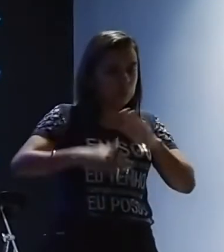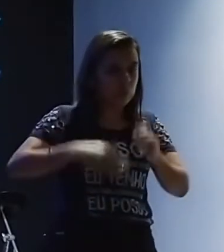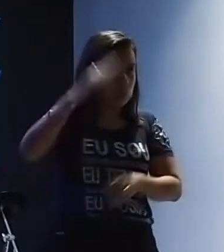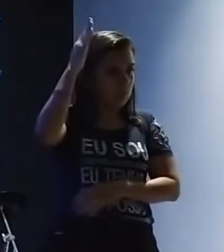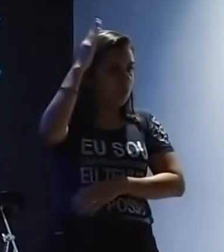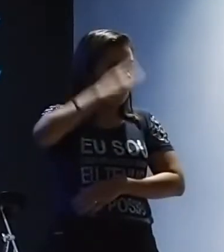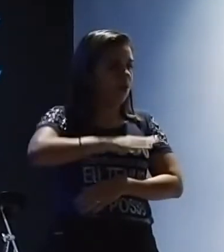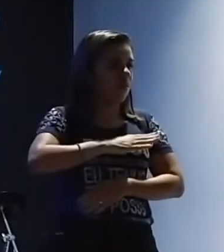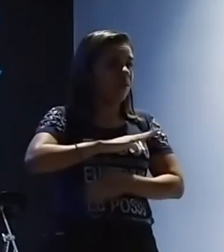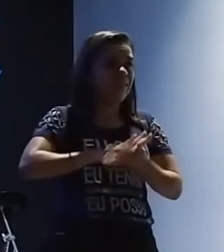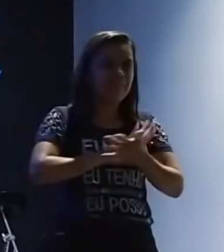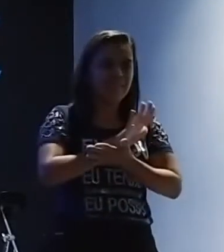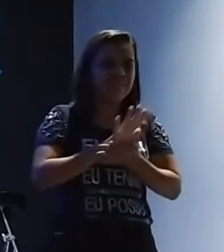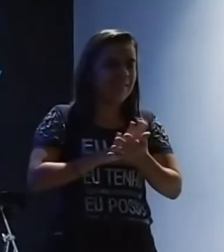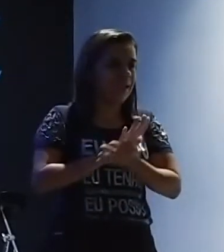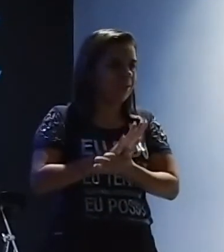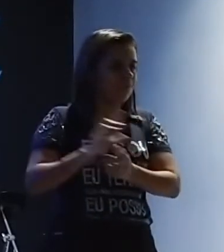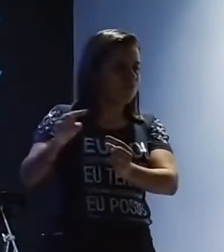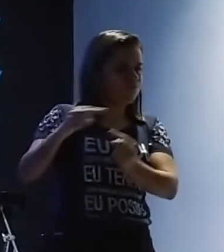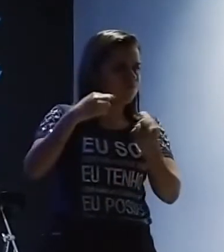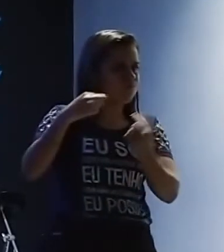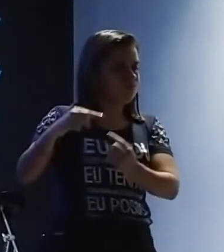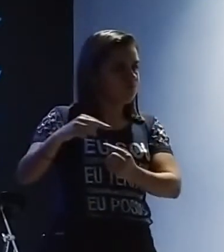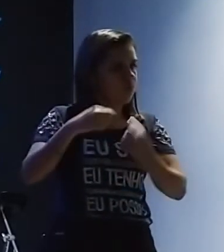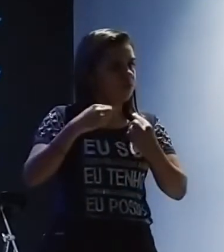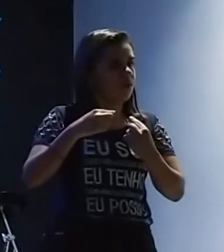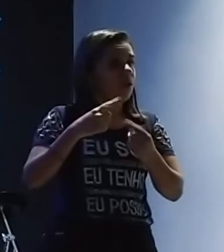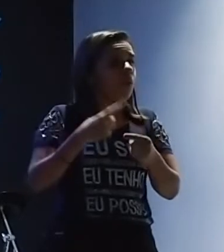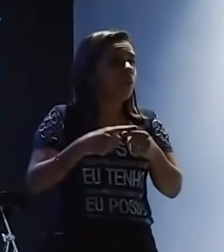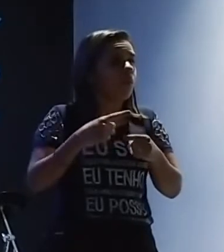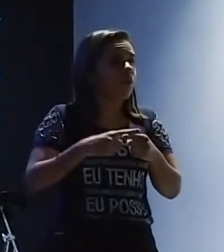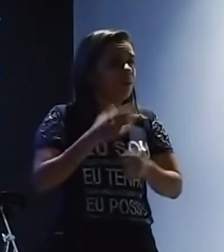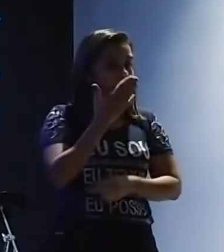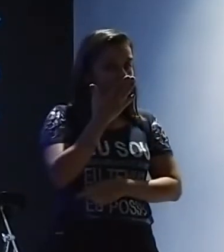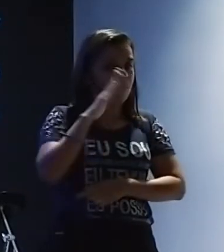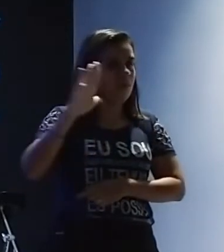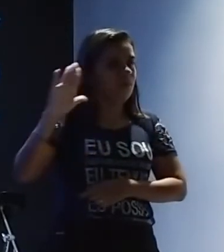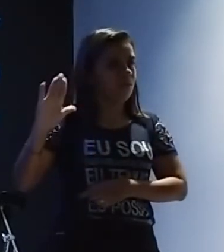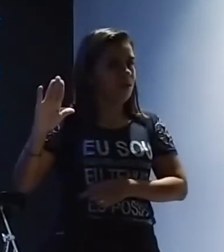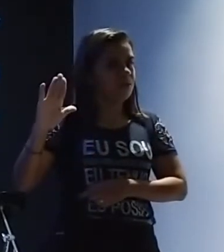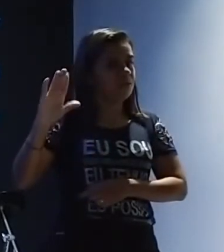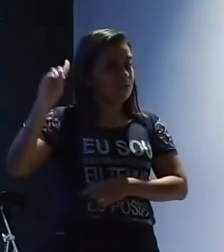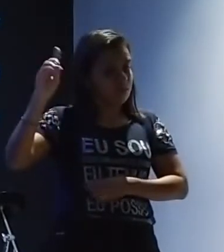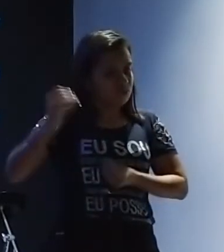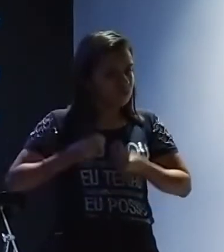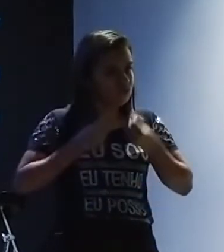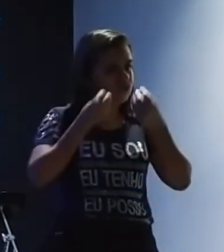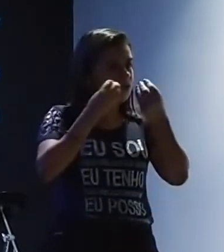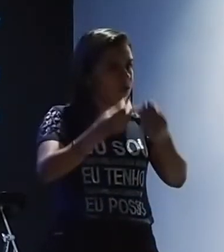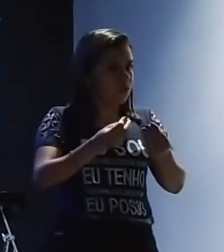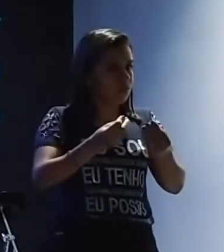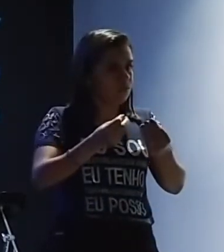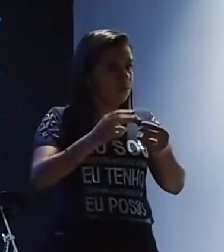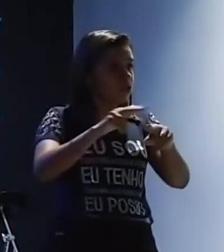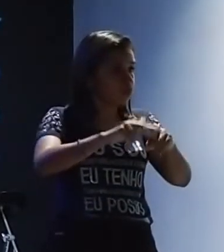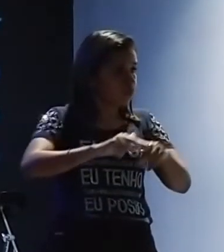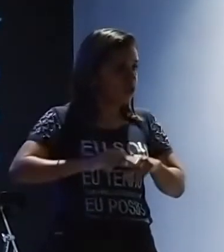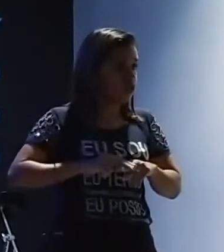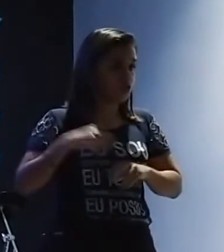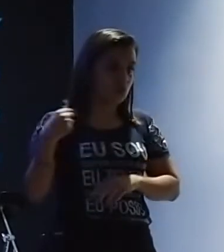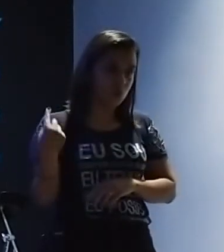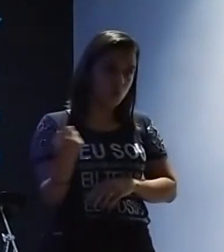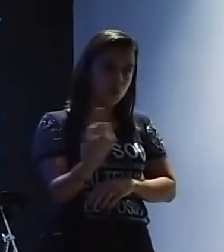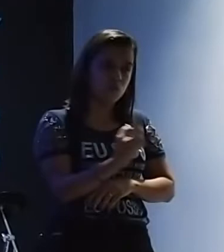nossa tenda. Promessa que Deus nos deu. Mas para isso a gente precisa se lançar